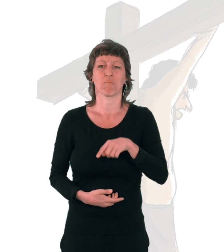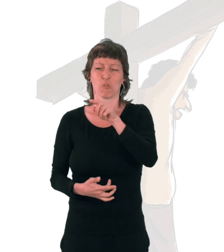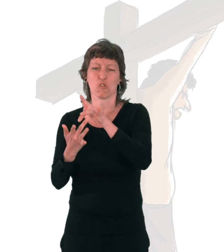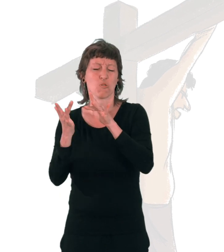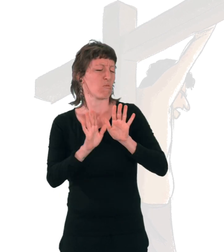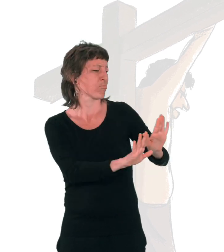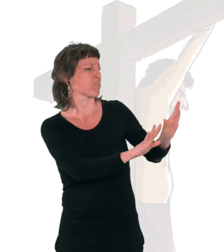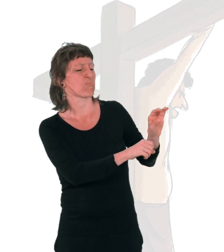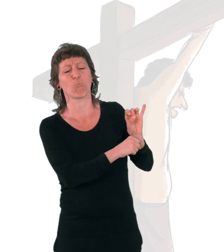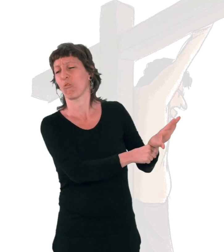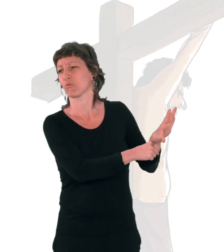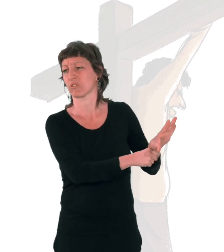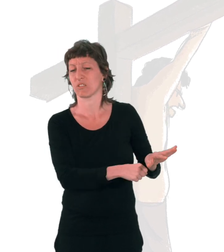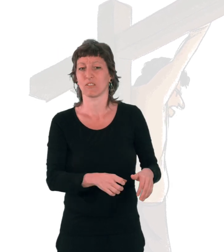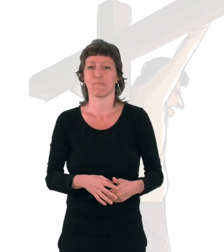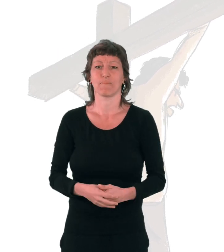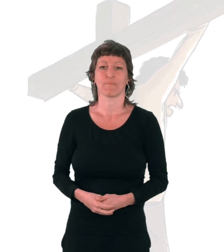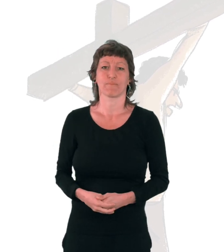Mais Jésus n'en prend pas.